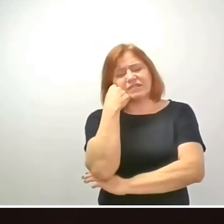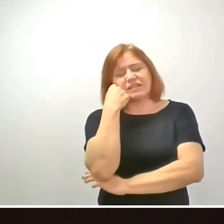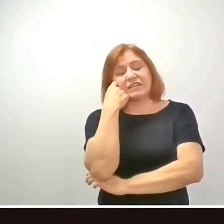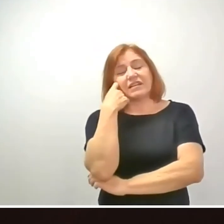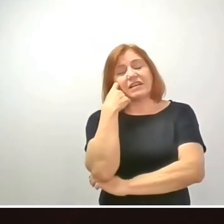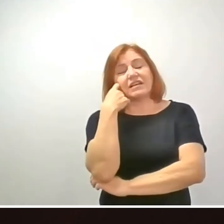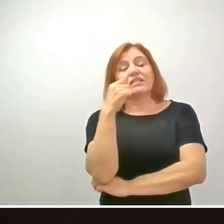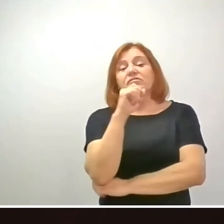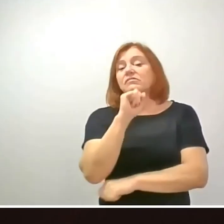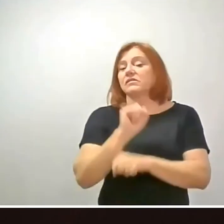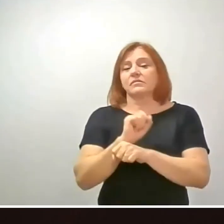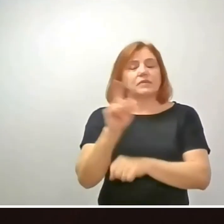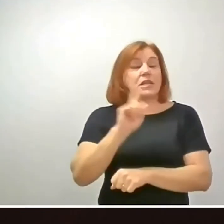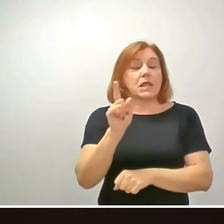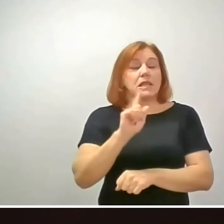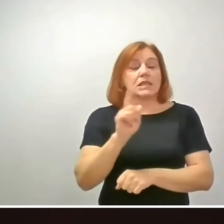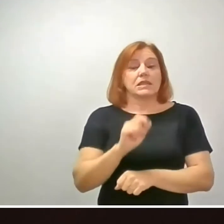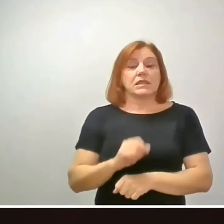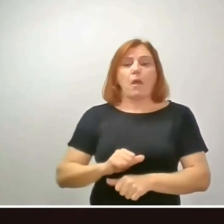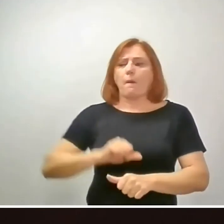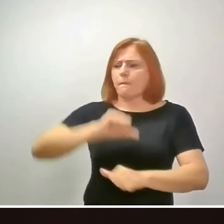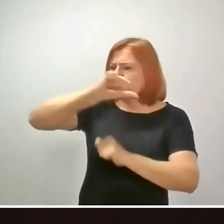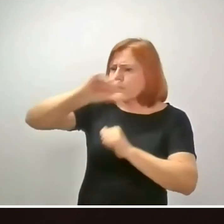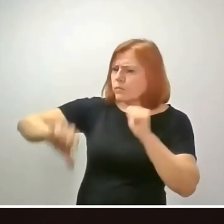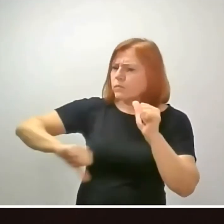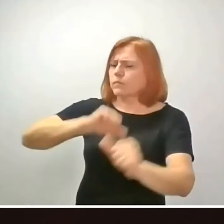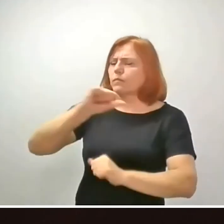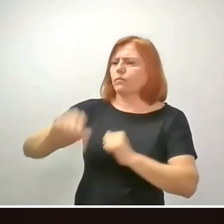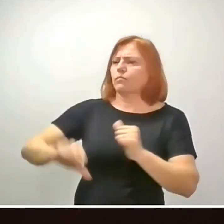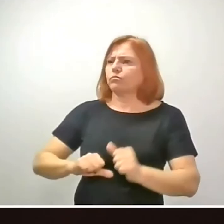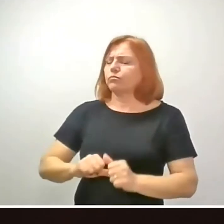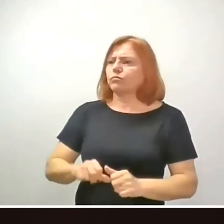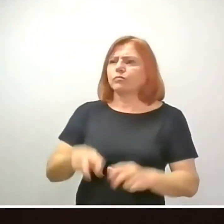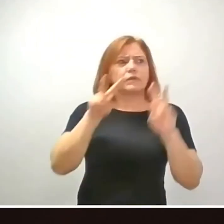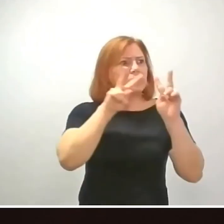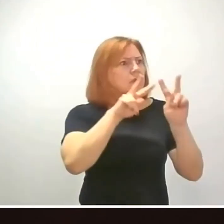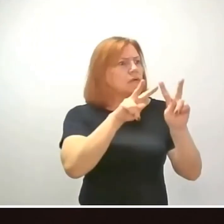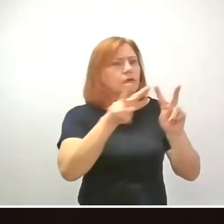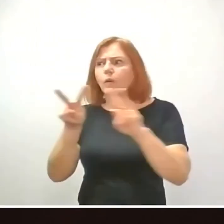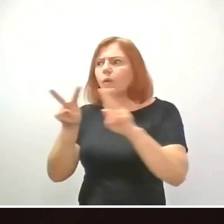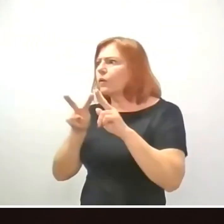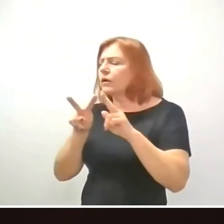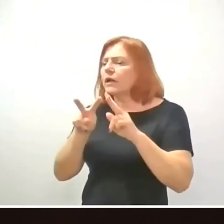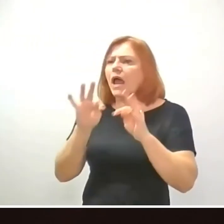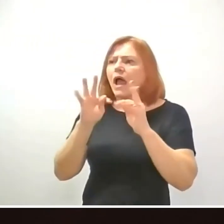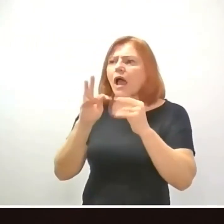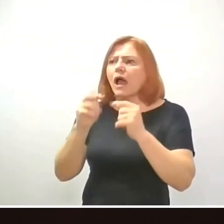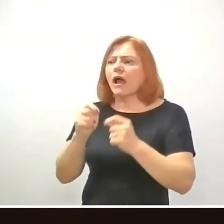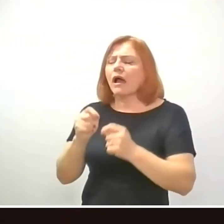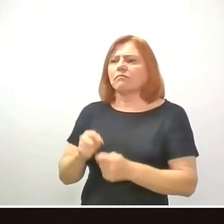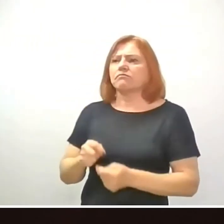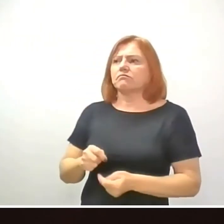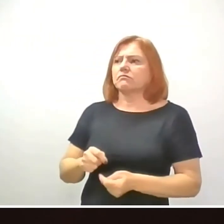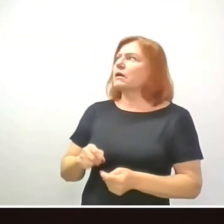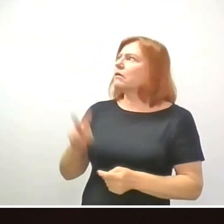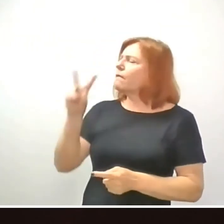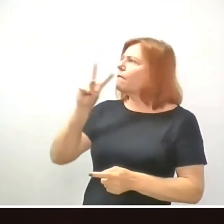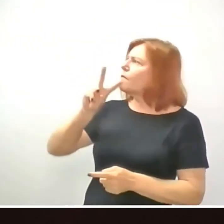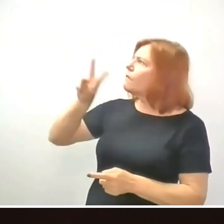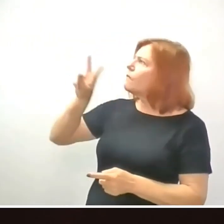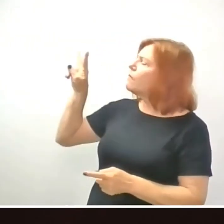Vamos vigiar, esperar pela volta do Senhor. Aqueles que amam a volta do Senhor serão os